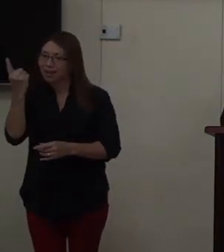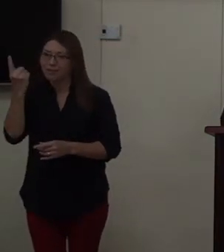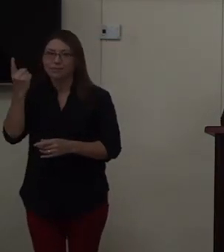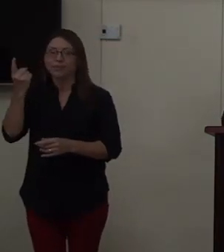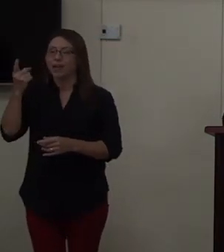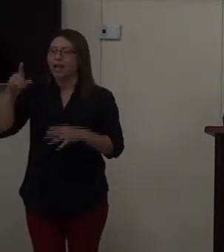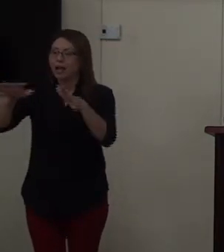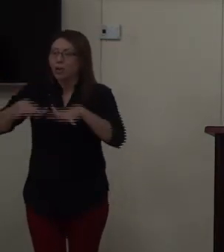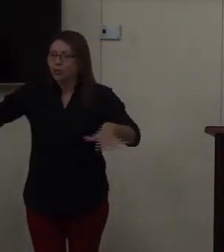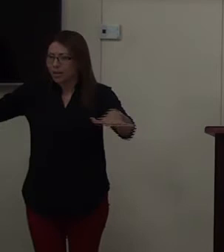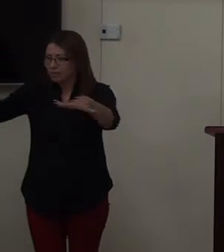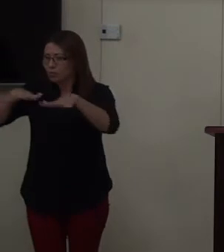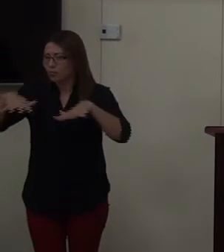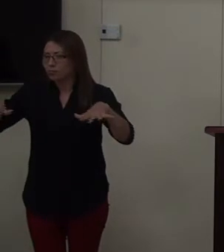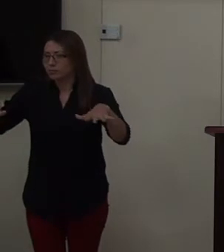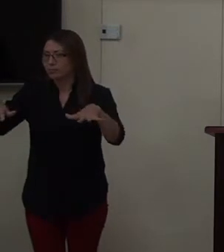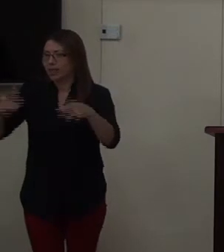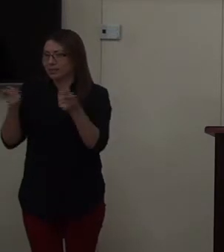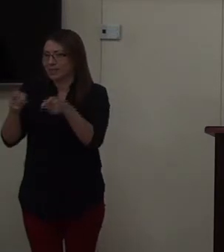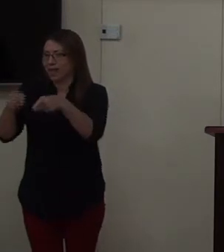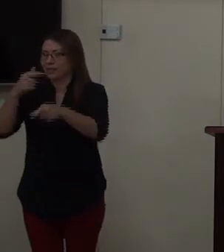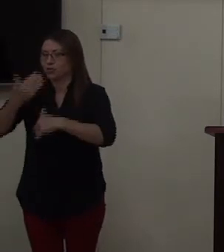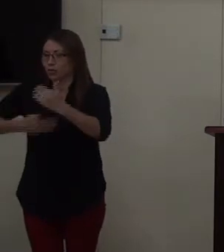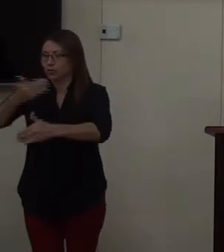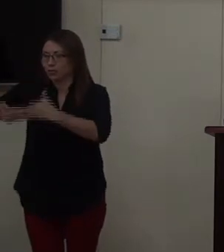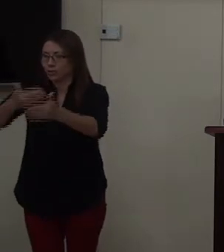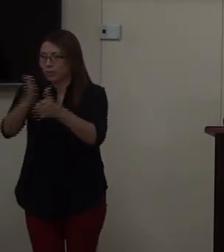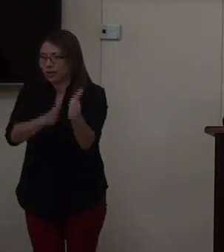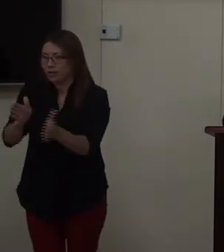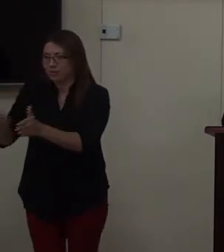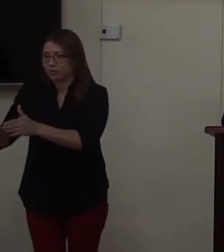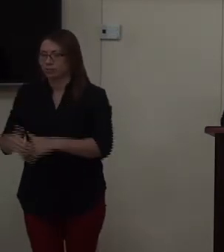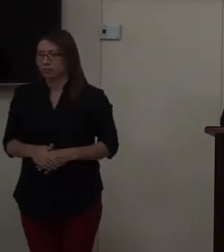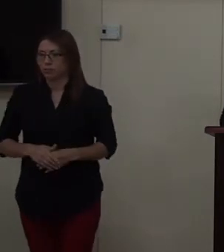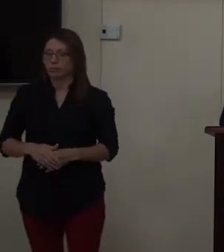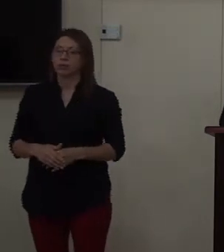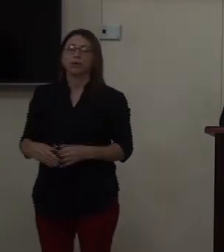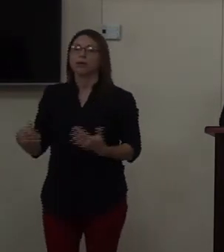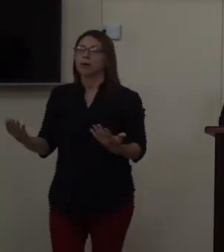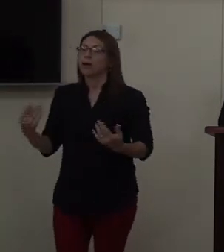Sí, entender el contexto en el que se dan estos procesos de planificación, ¿verdad? Porque